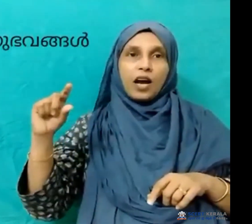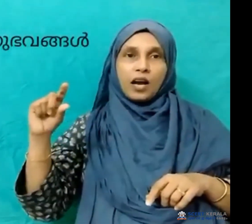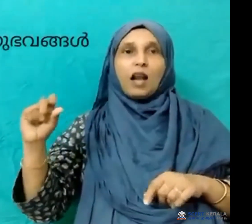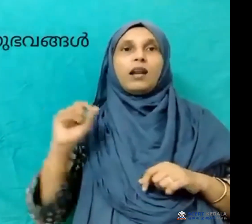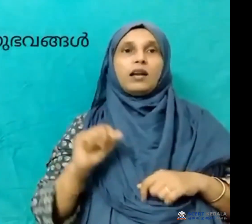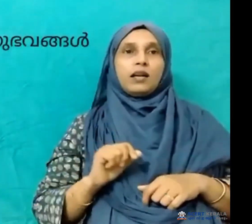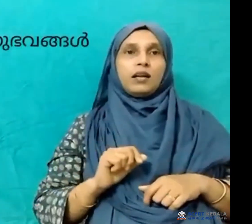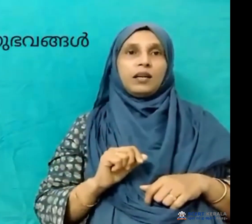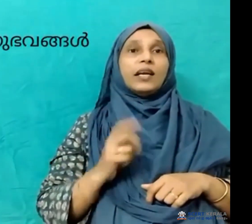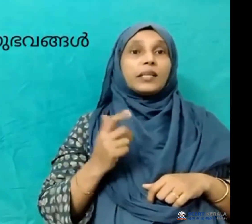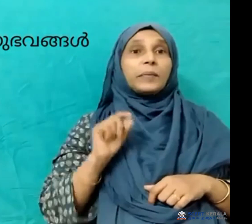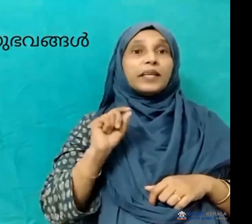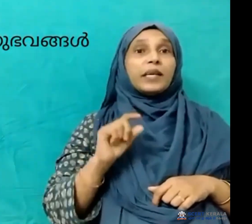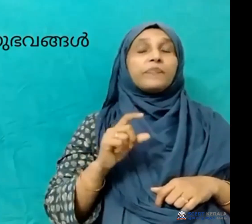ഇന്ദ്രിയാനുഭവങ്ങൾ. എന്താ പേര്?